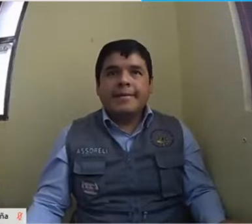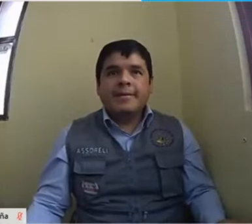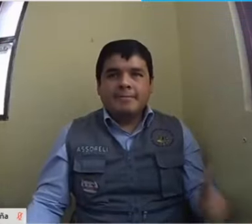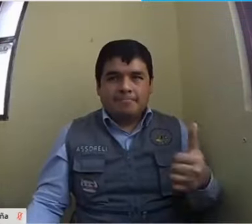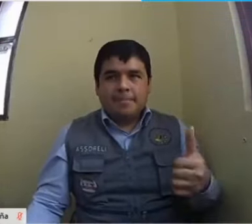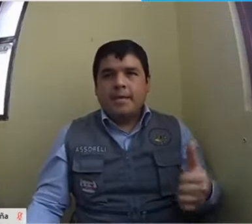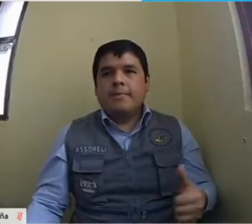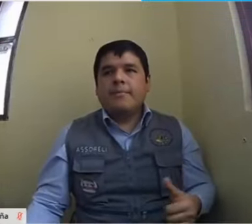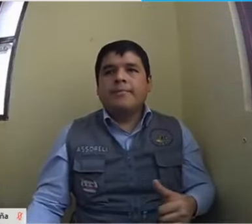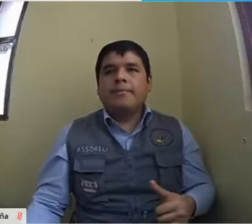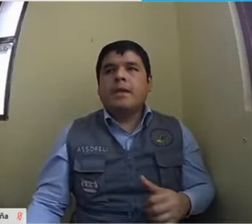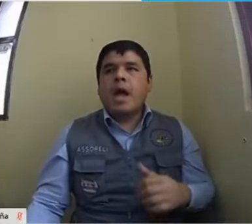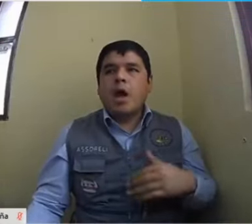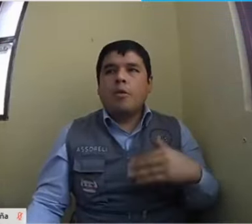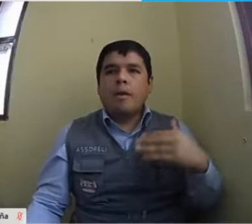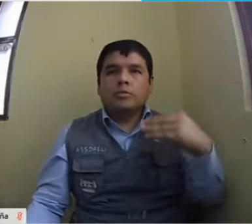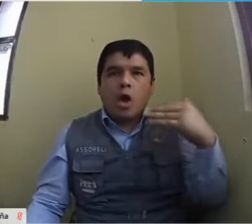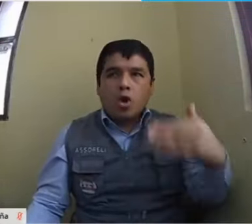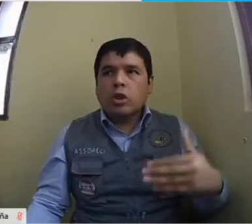Con diferentes temas se hacen esas preguntas, ¿no?